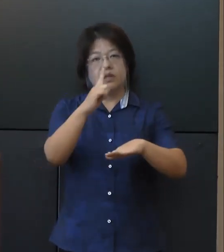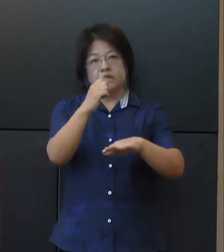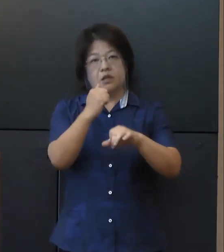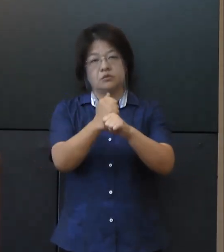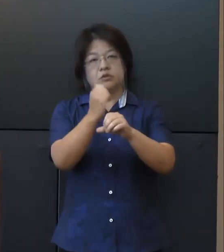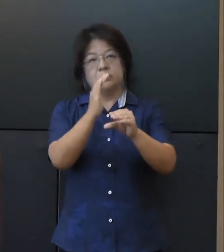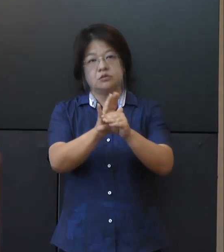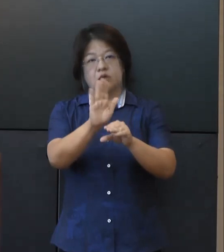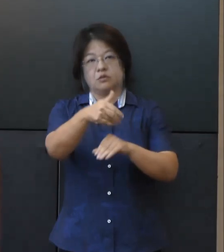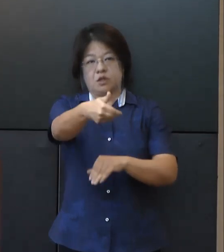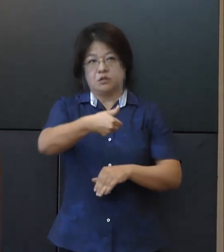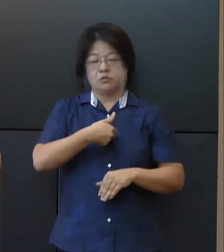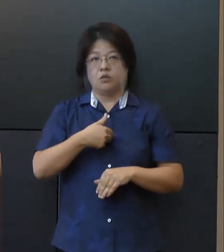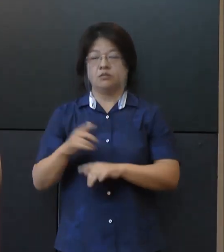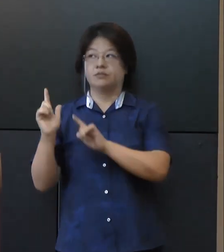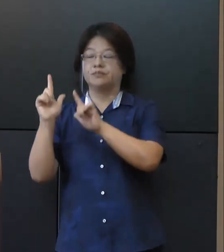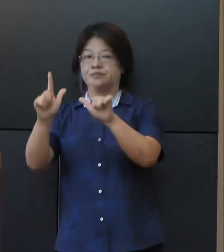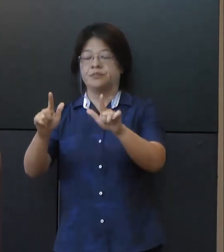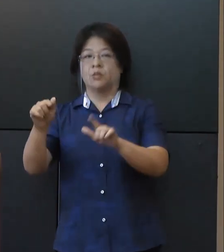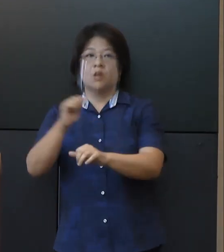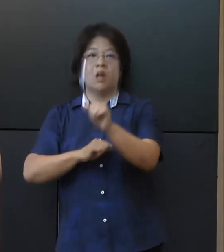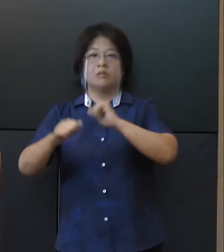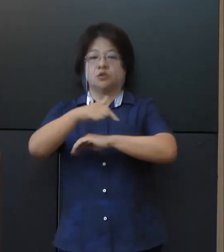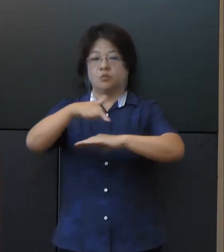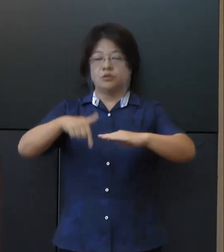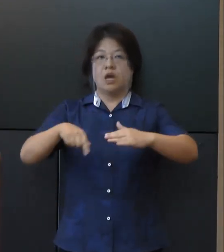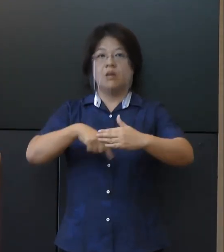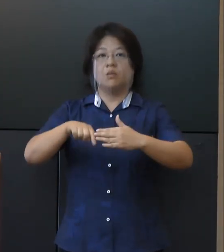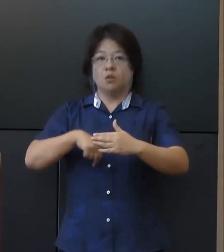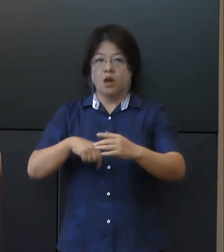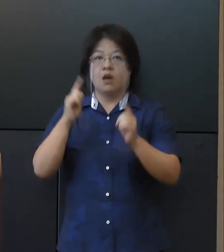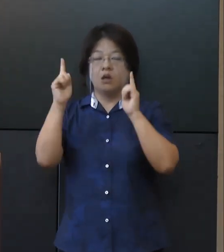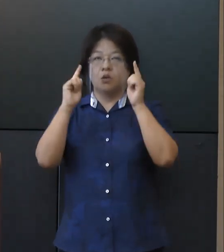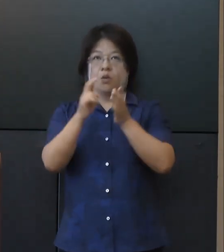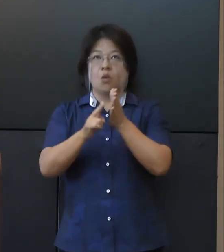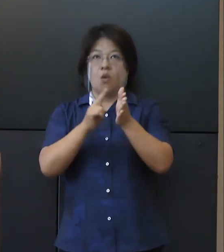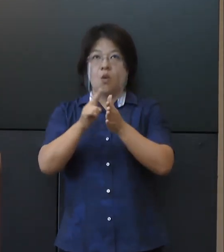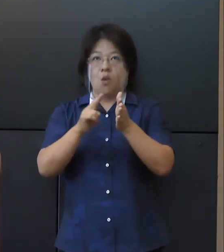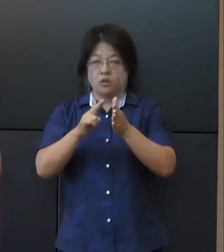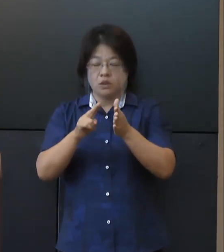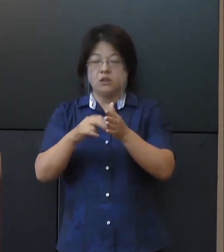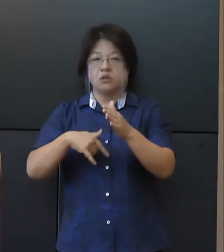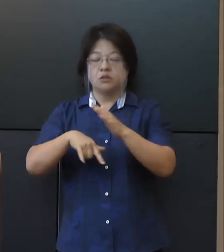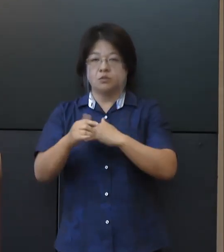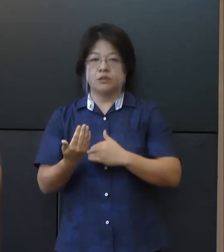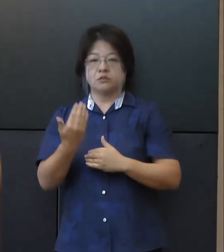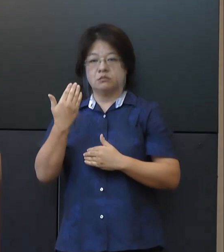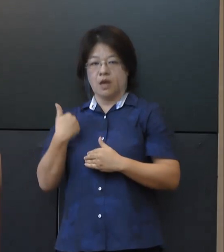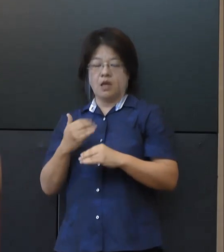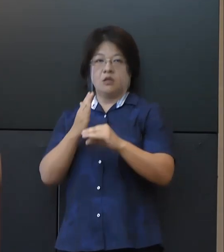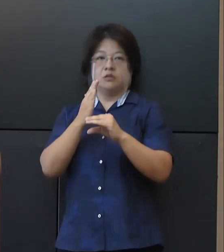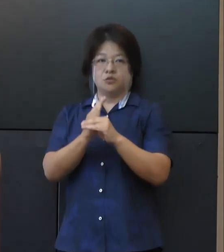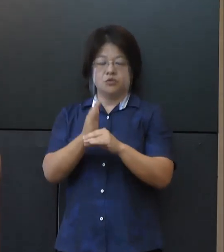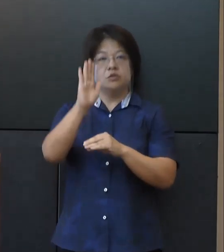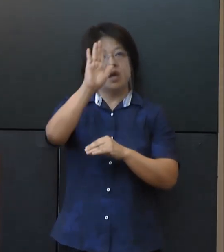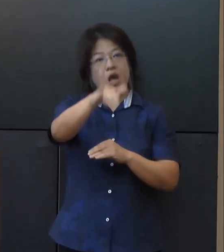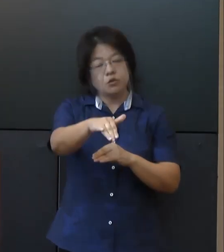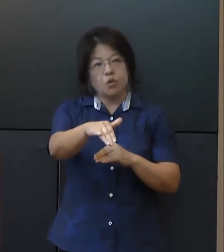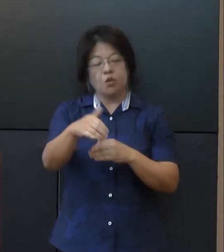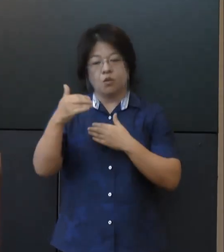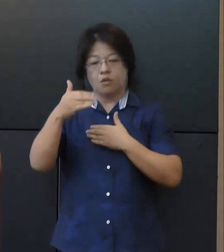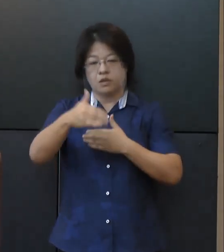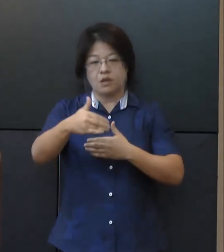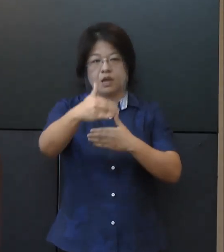か。 このアクションプランそのものは、旅行に出かける前、旅前から旅中、旅後まで、本当に快適